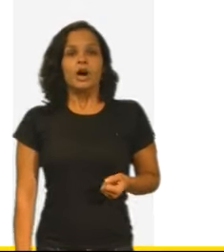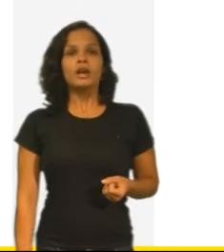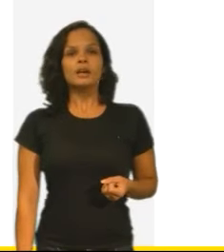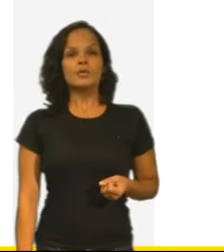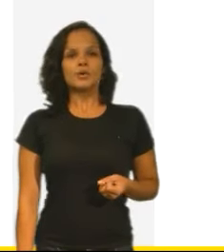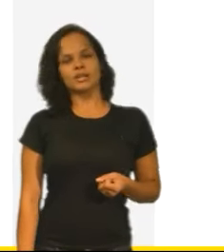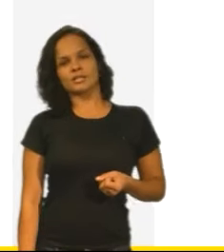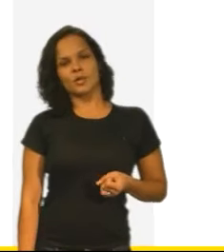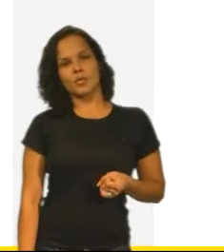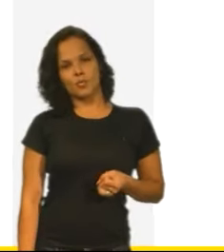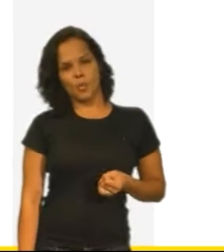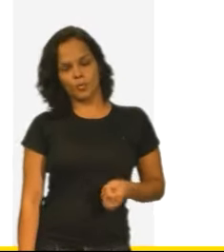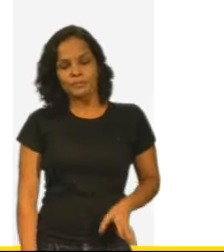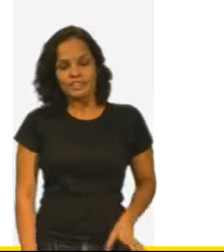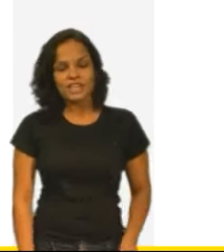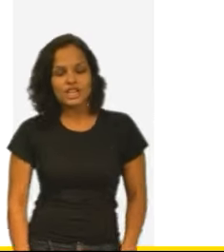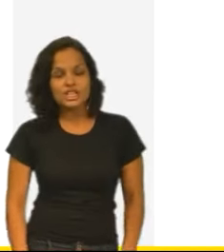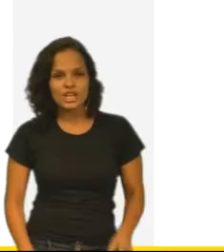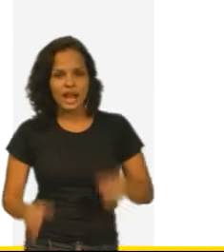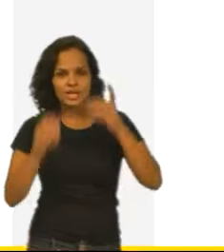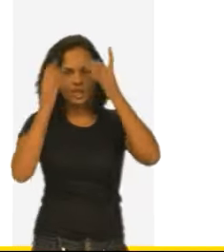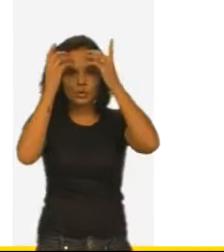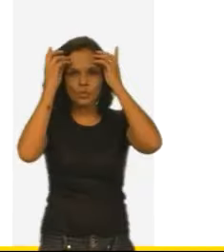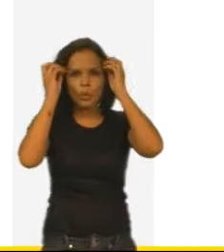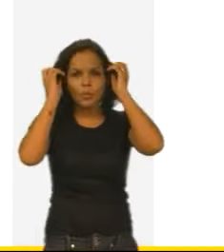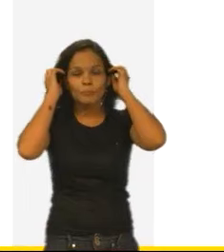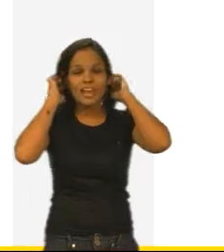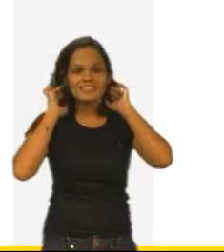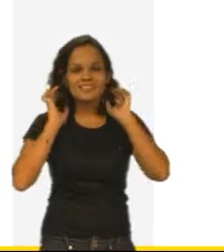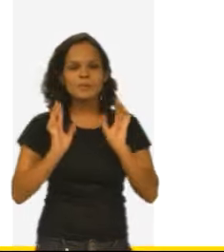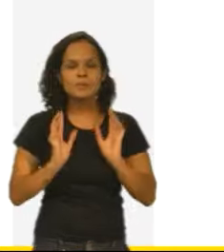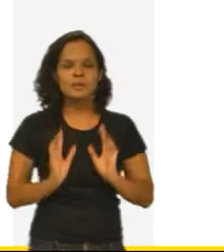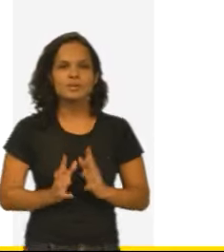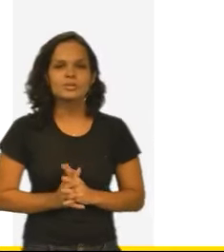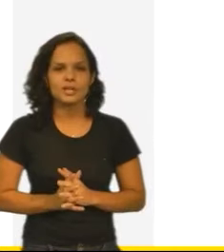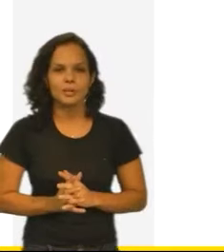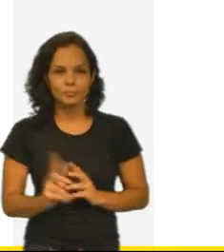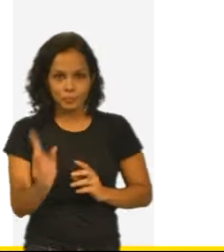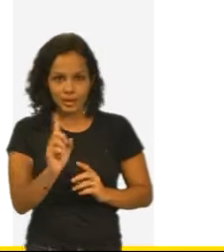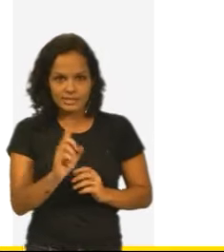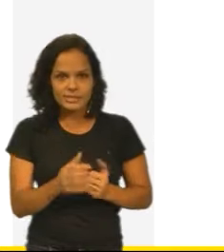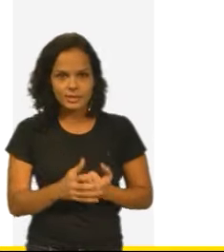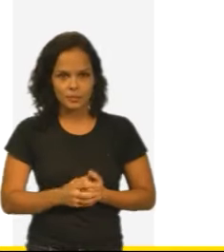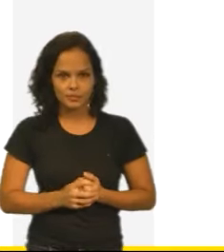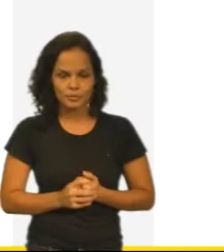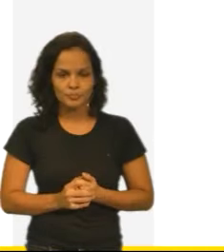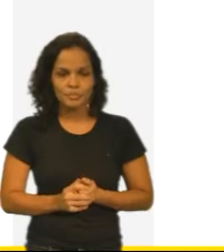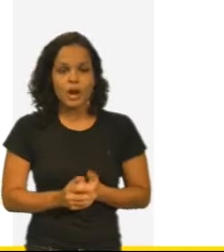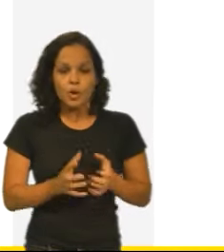Olha a concordância com o ou. Tem gente que acha que o ou é sempre exclusão. Não é assim não, viu? O